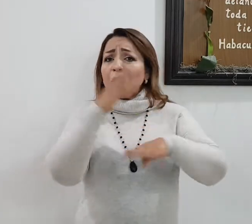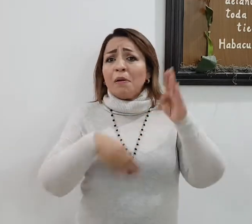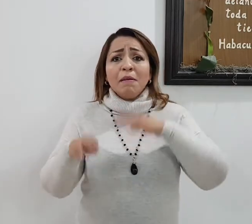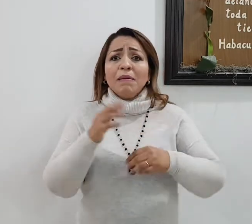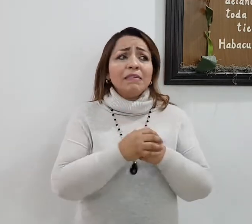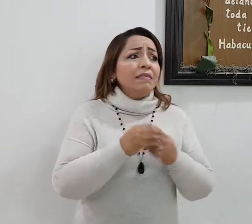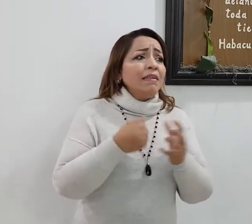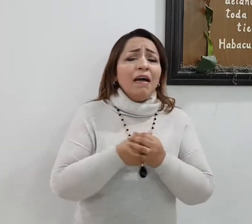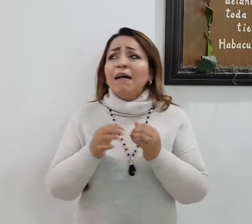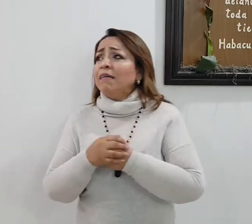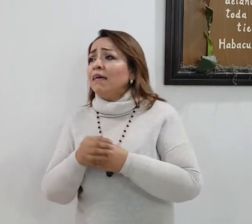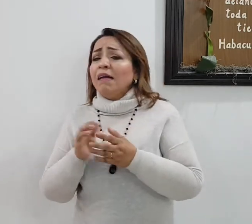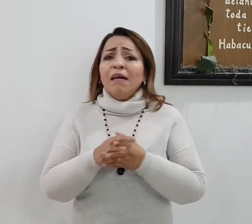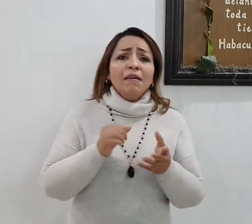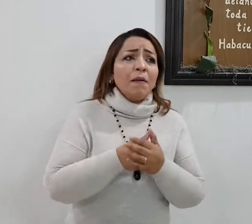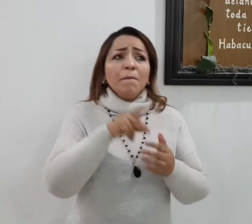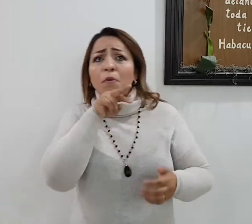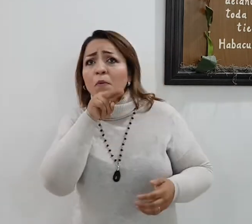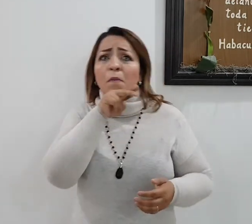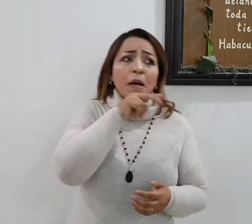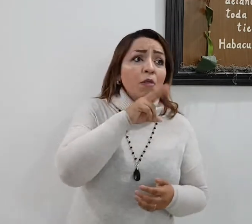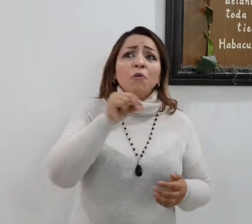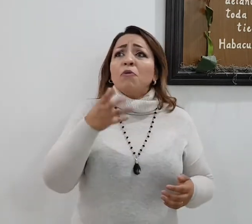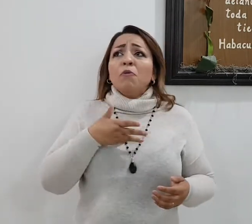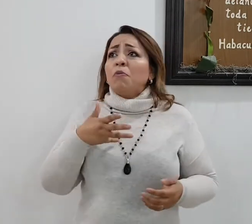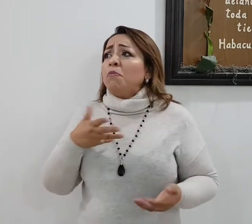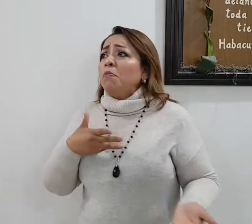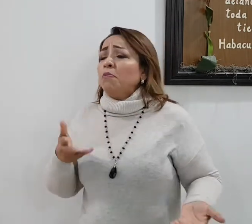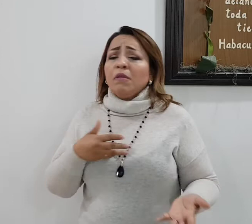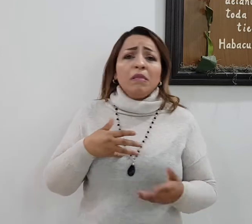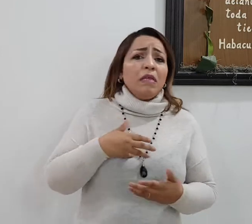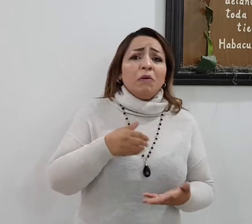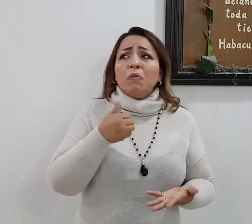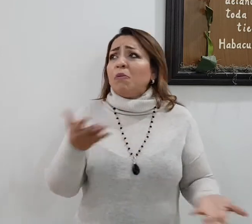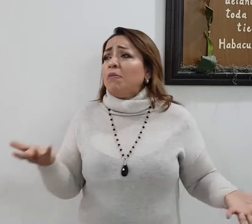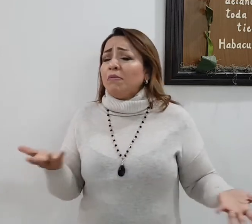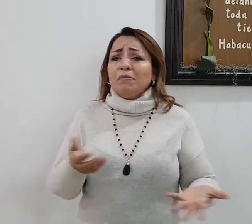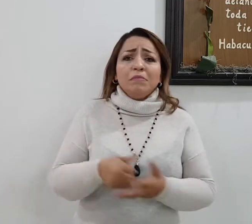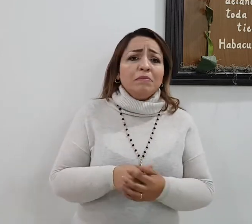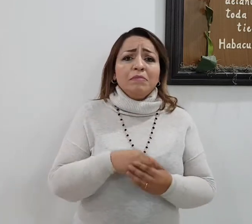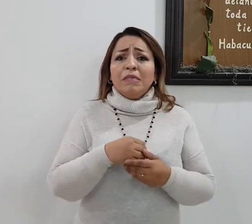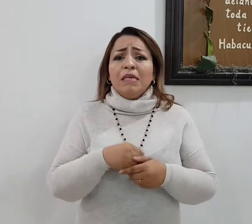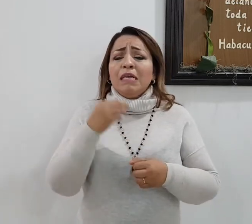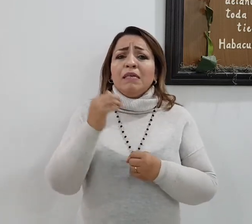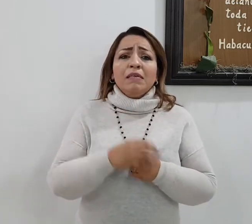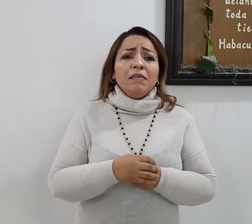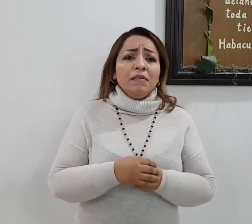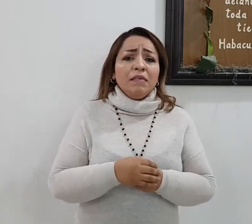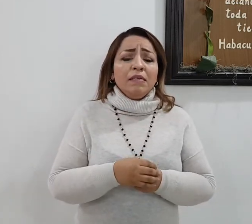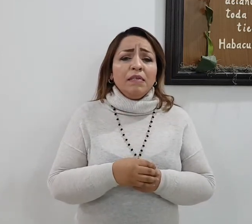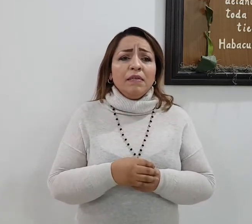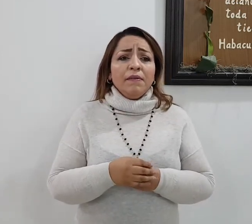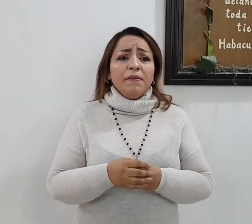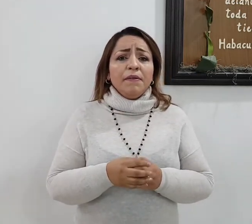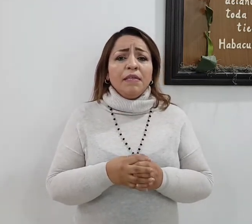por sanidad y no llega la sanidad? ¿La familia siente que está en un